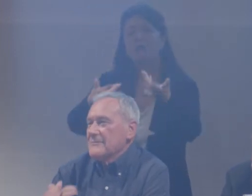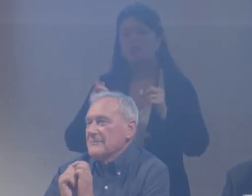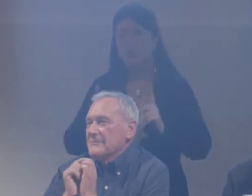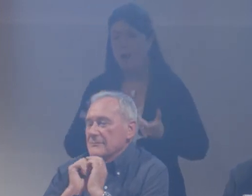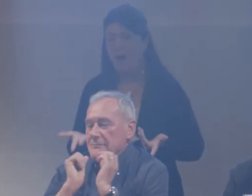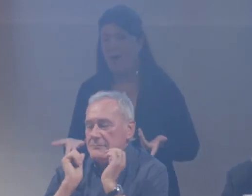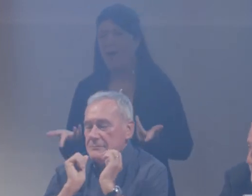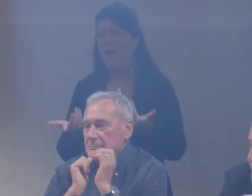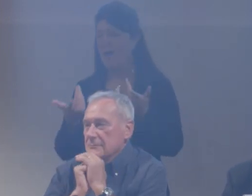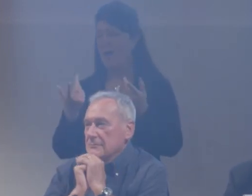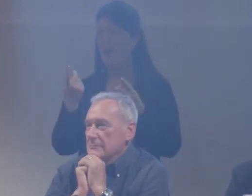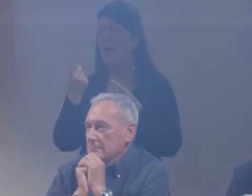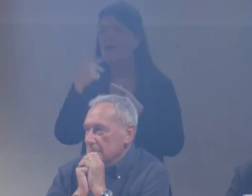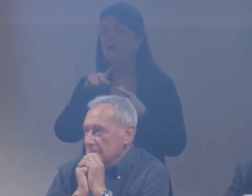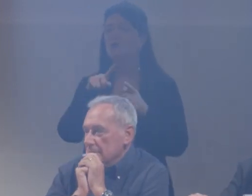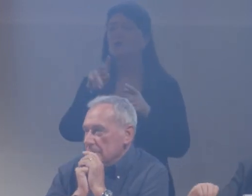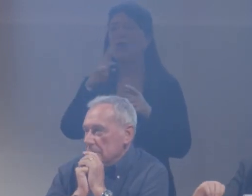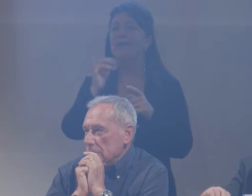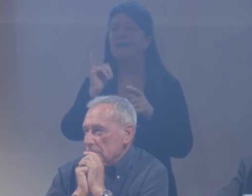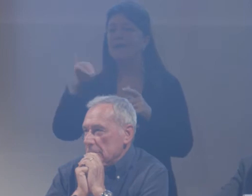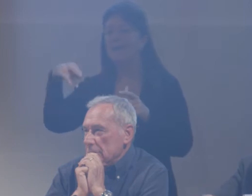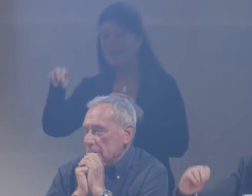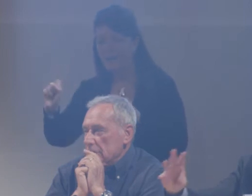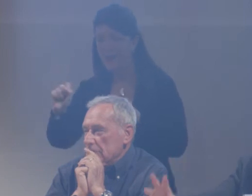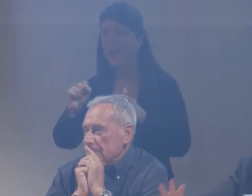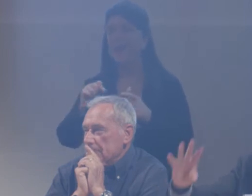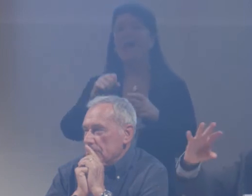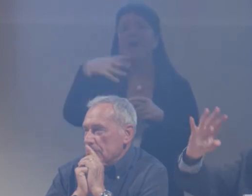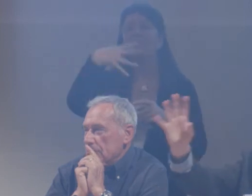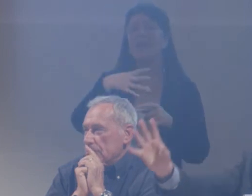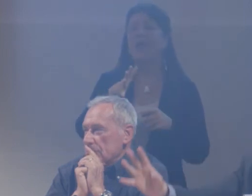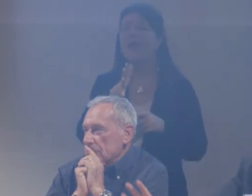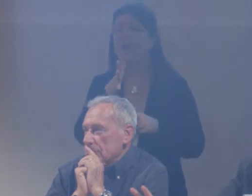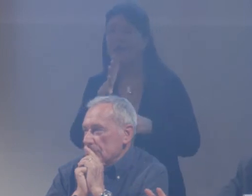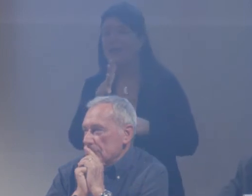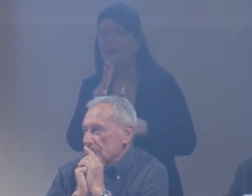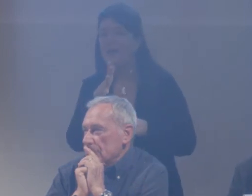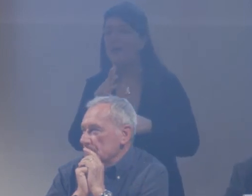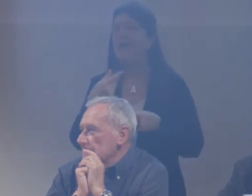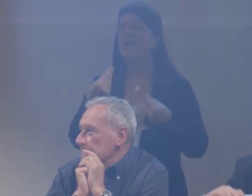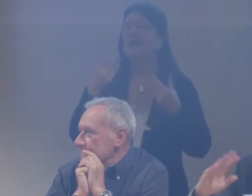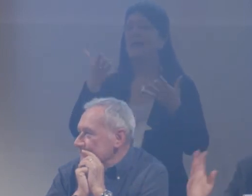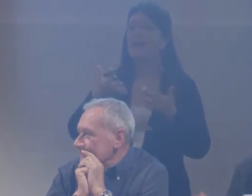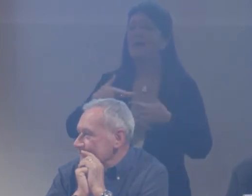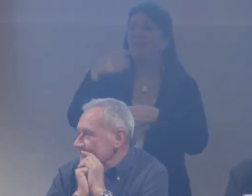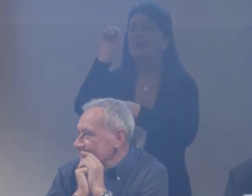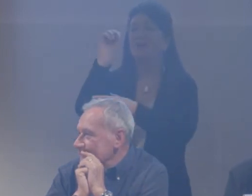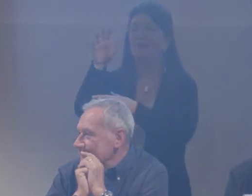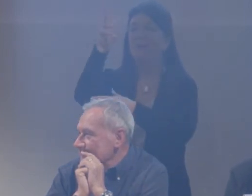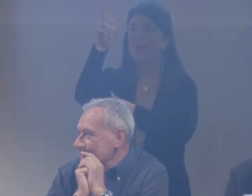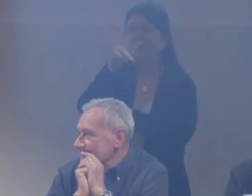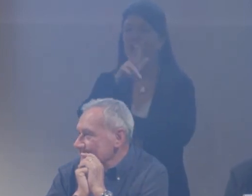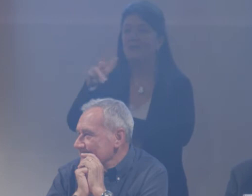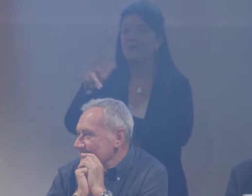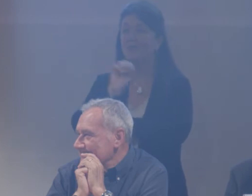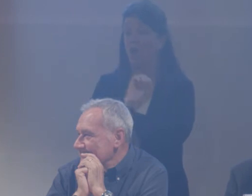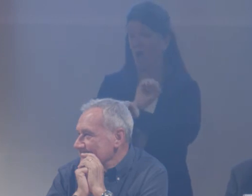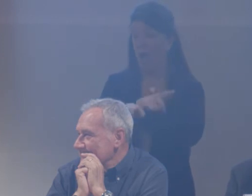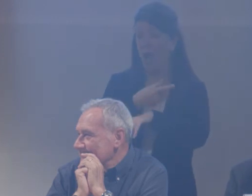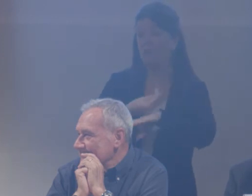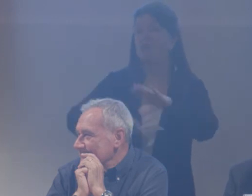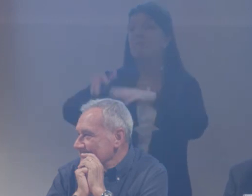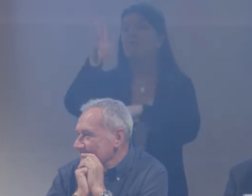anche su Riina, sui personaggi, su Michele Greco che manda la benedizione dalle gabbie, sulle